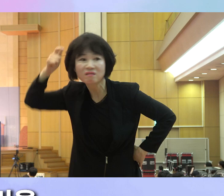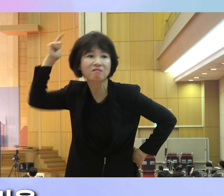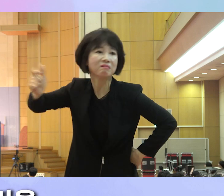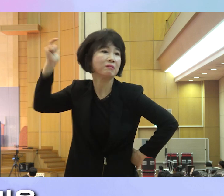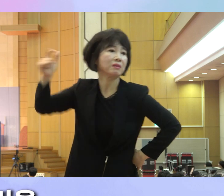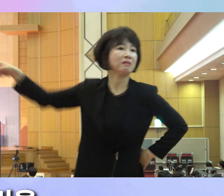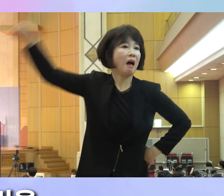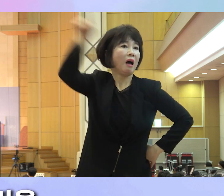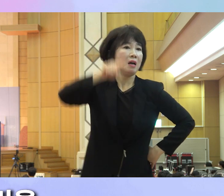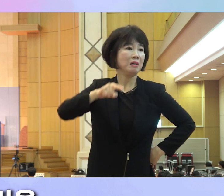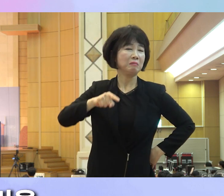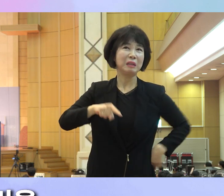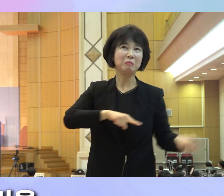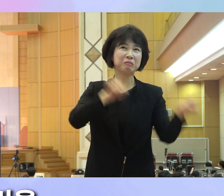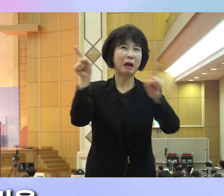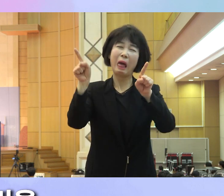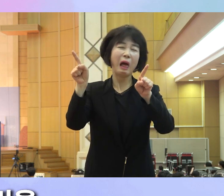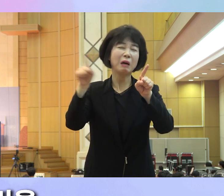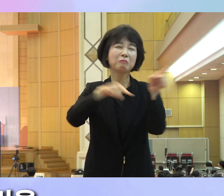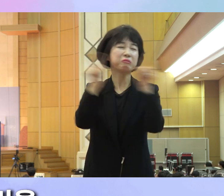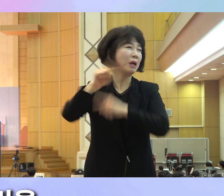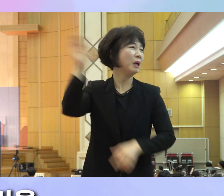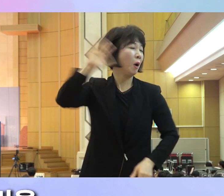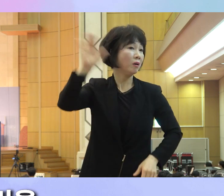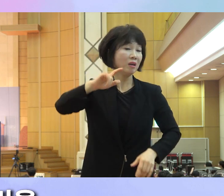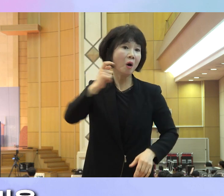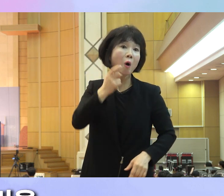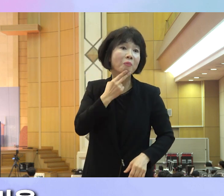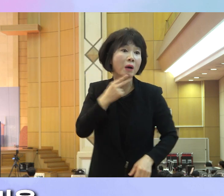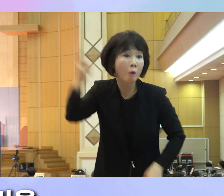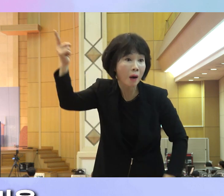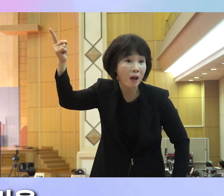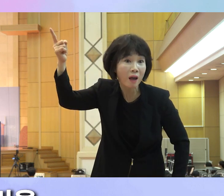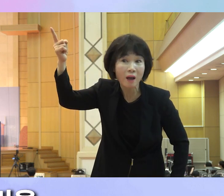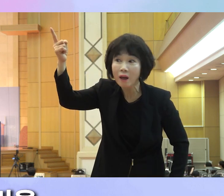있지만, 만일 부활이 없다면